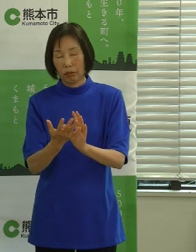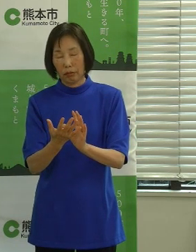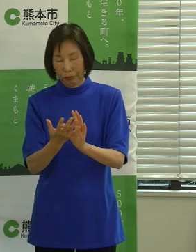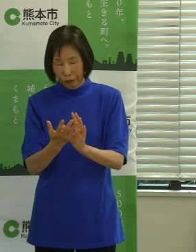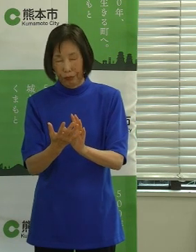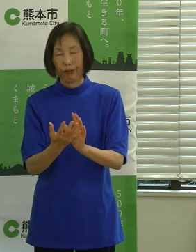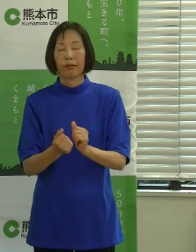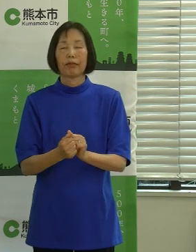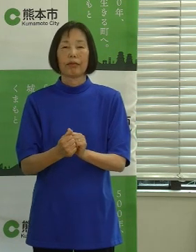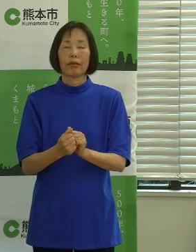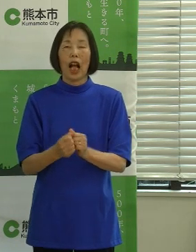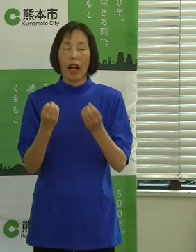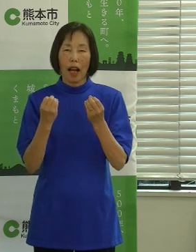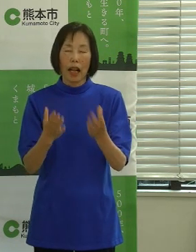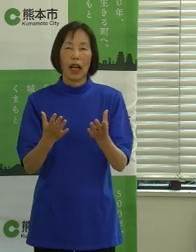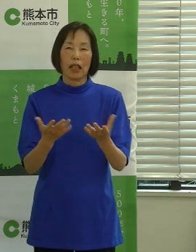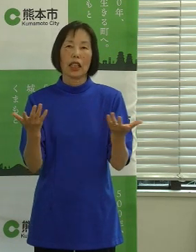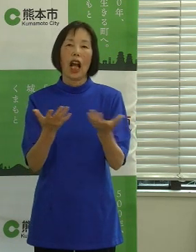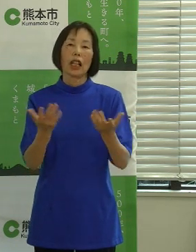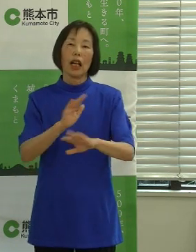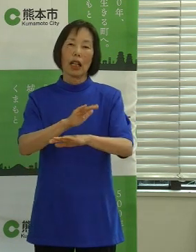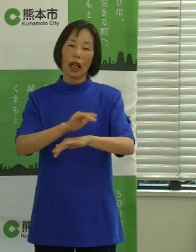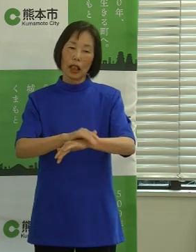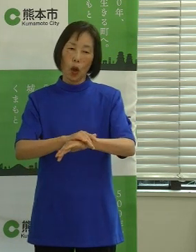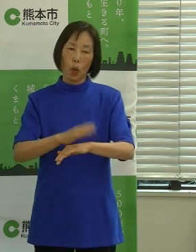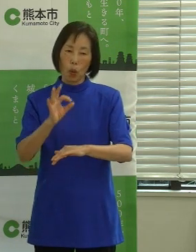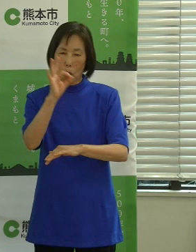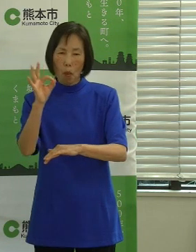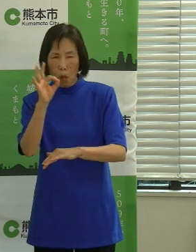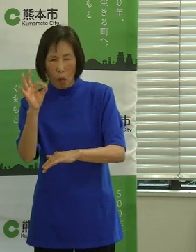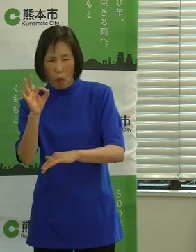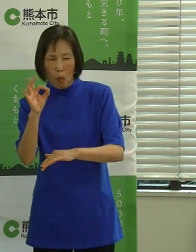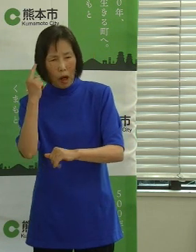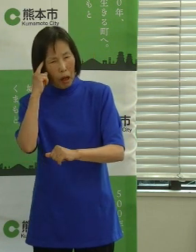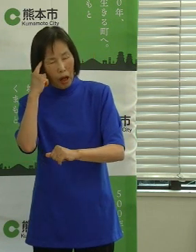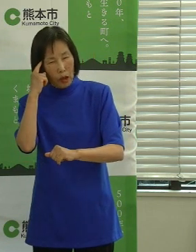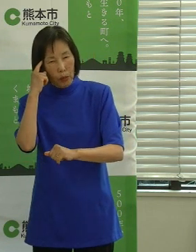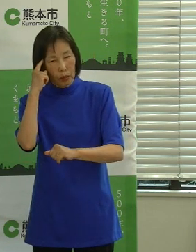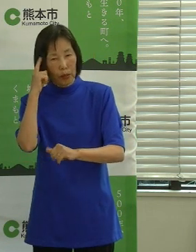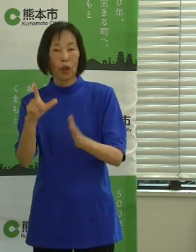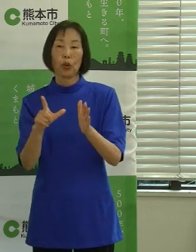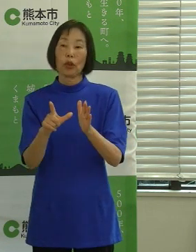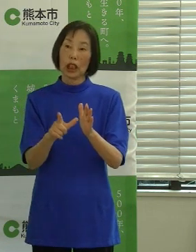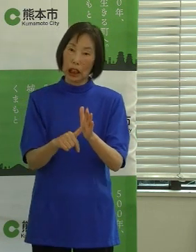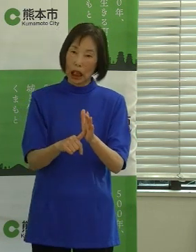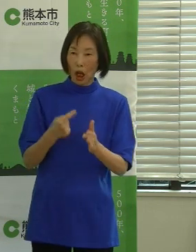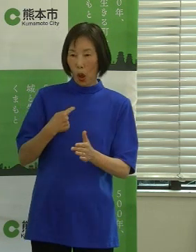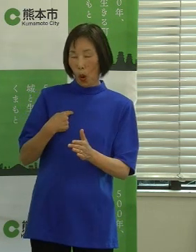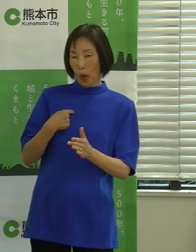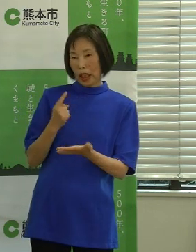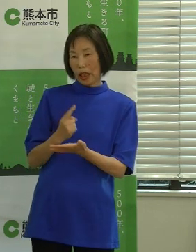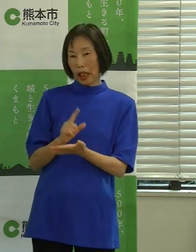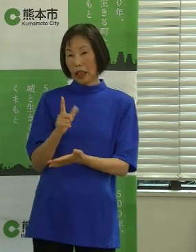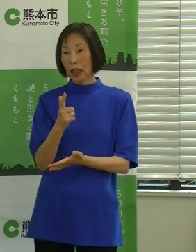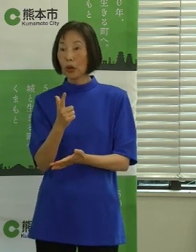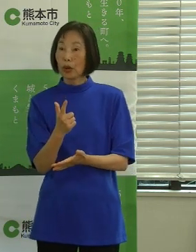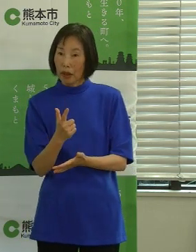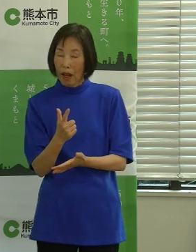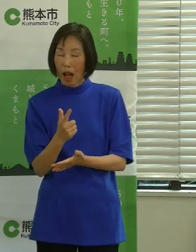その働き方をですね、模索するという上でも、これはまあ、私だけでなくですね、